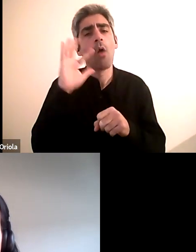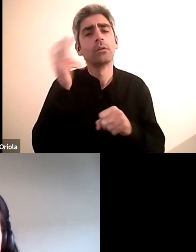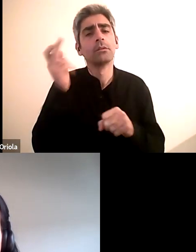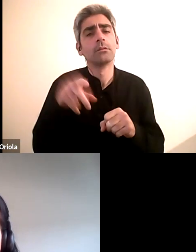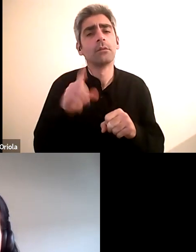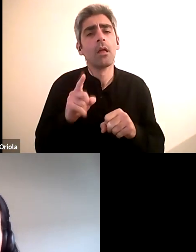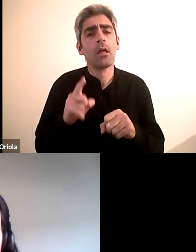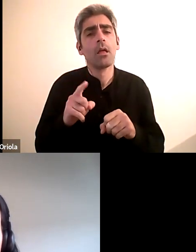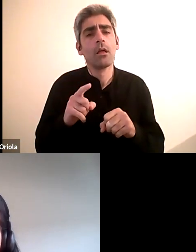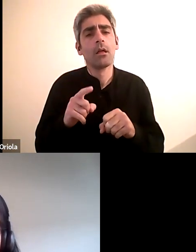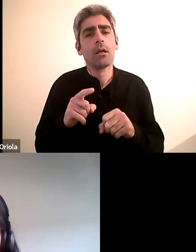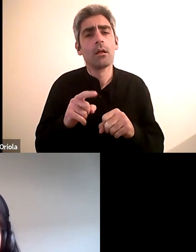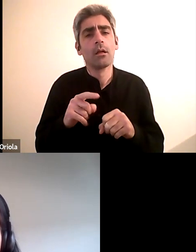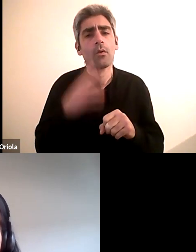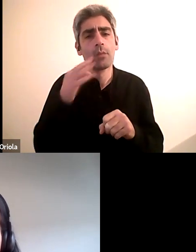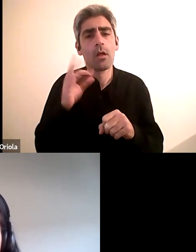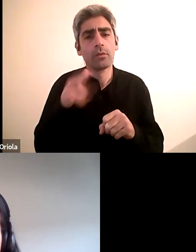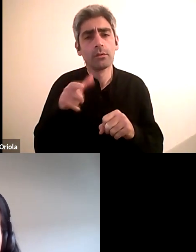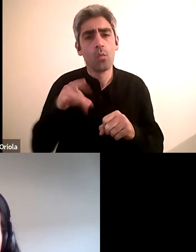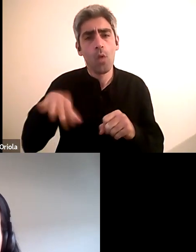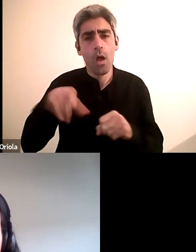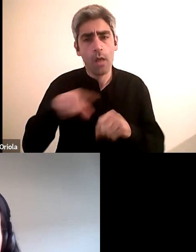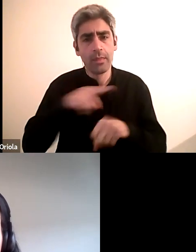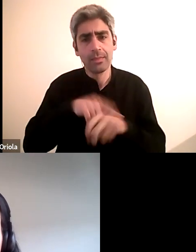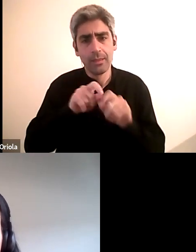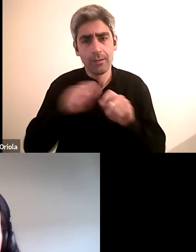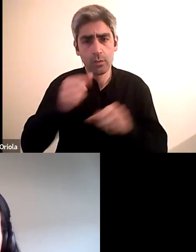é um acidente que, por definição, ocorre no local e no tempo de trabalho.